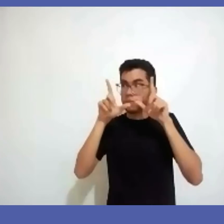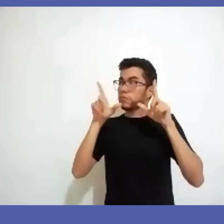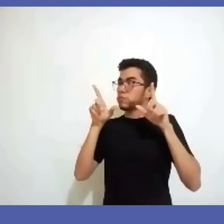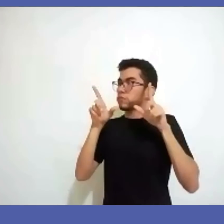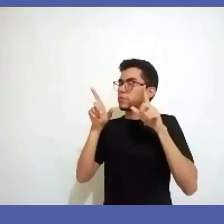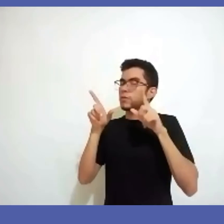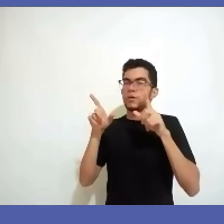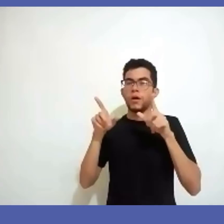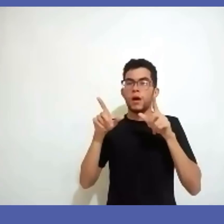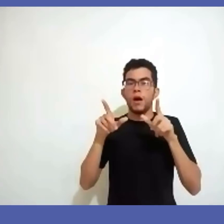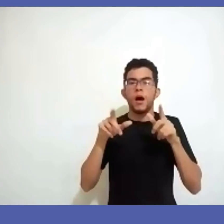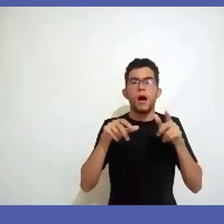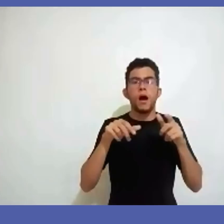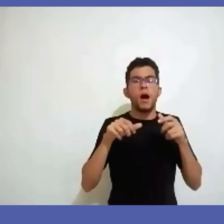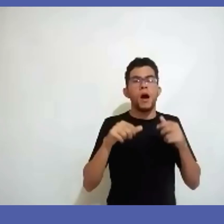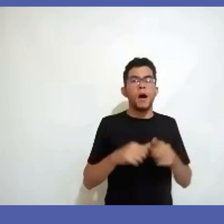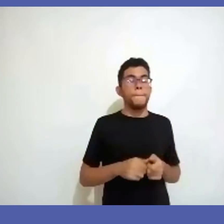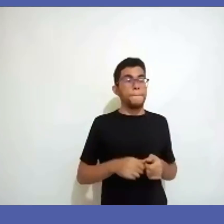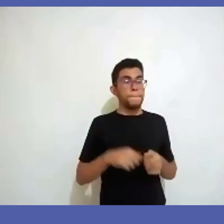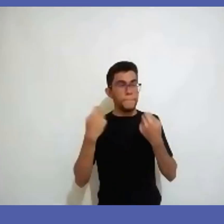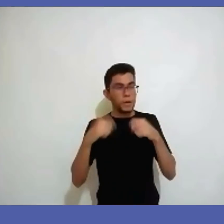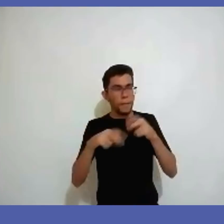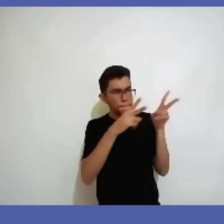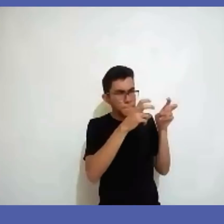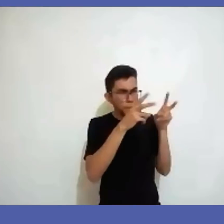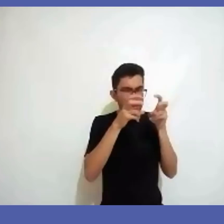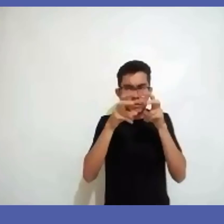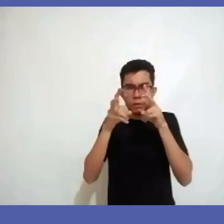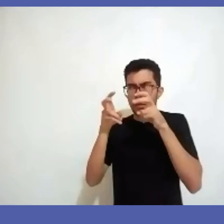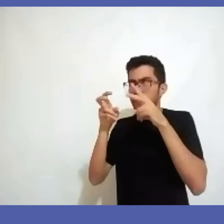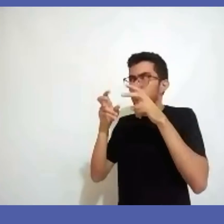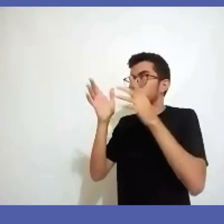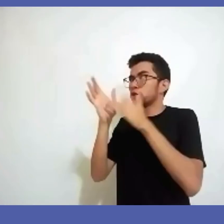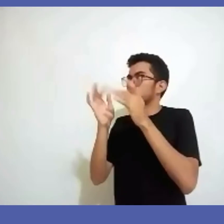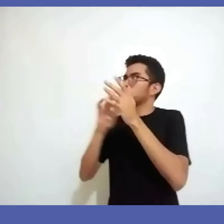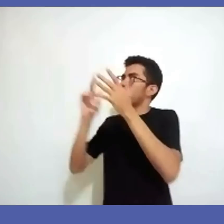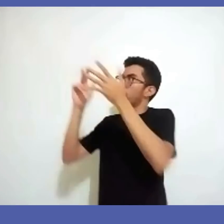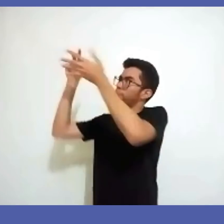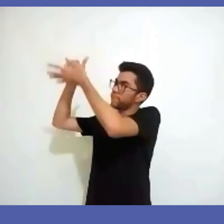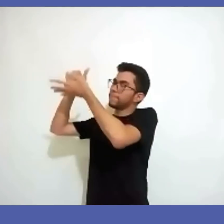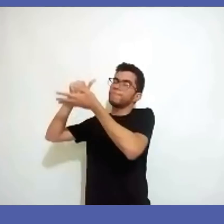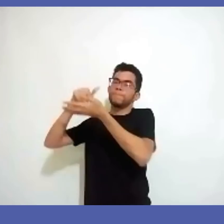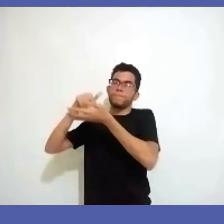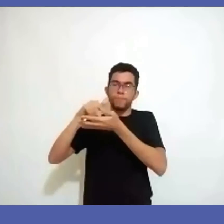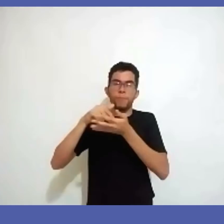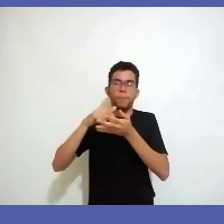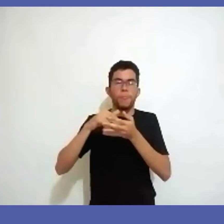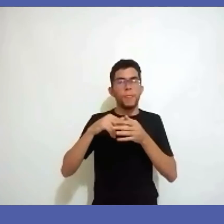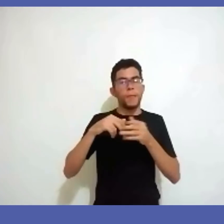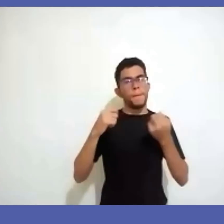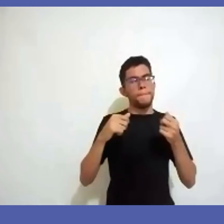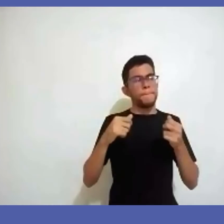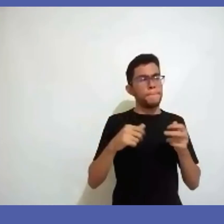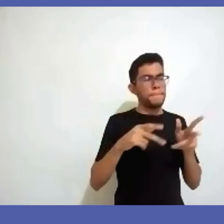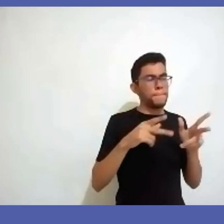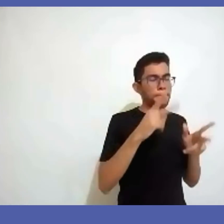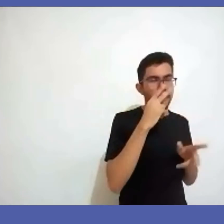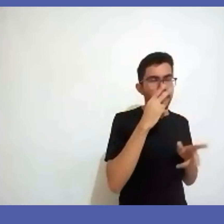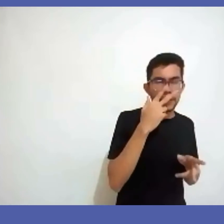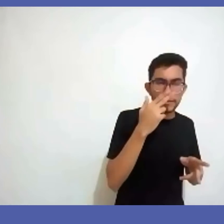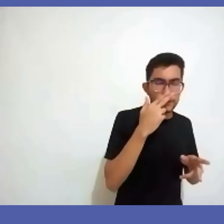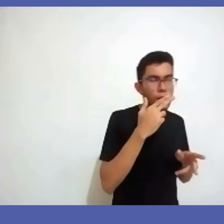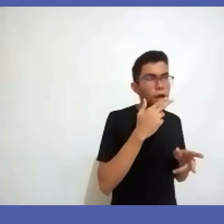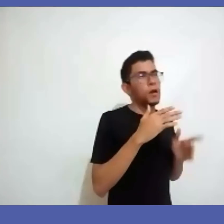sinal da vinda de Cristo, como sinal do final dos tempos, tá? Ó Senhor Jesus,